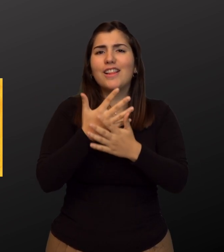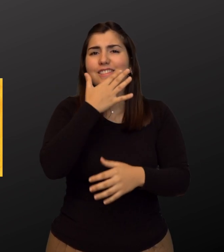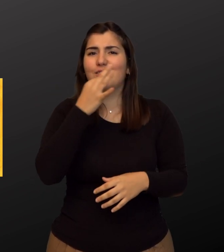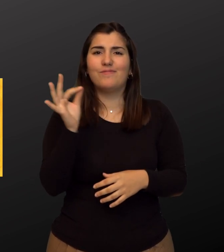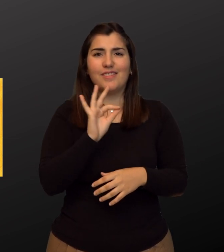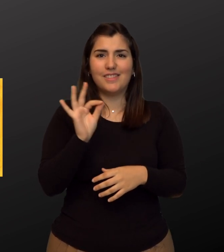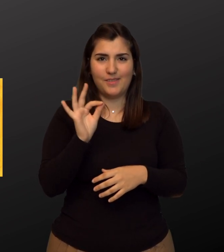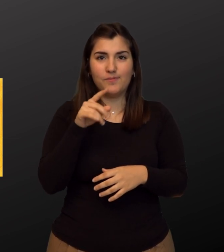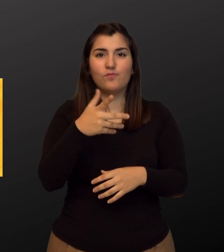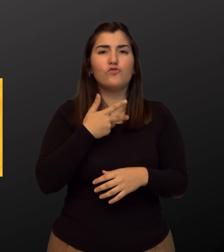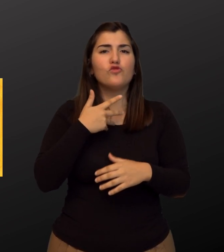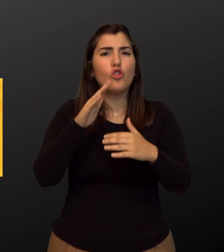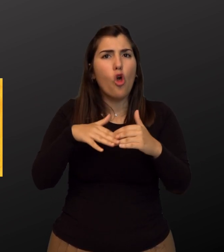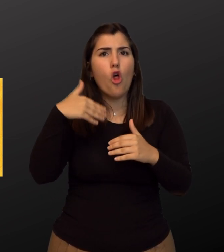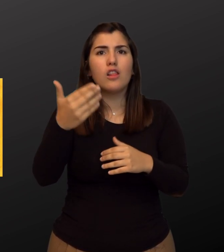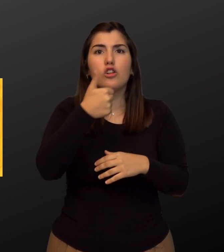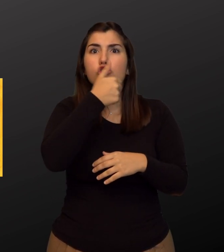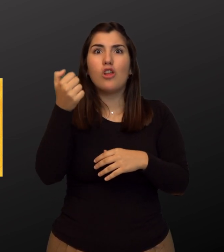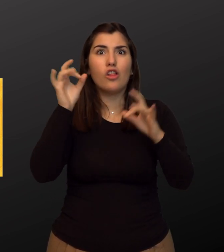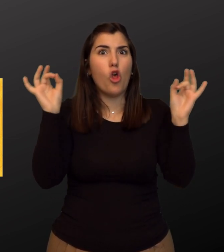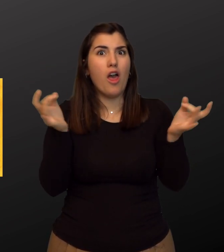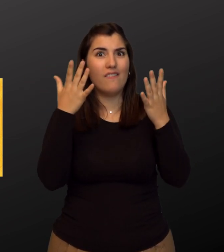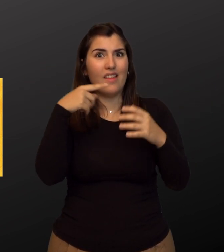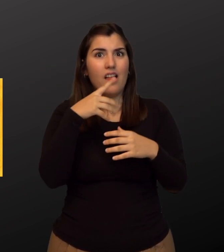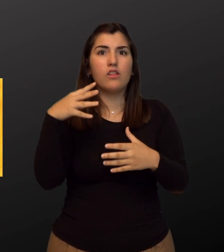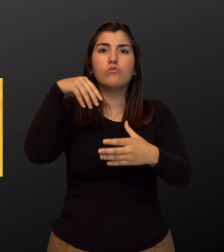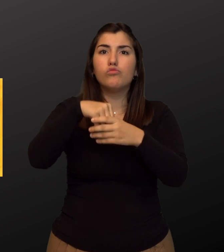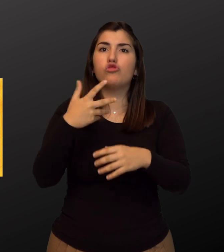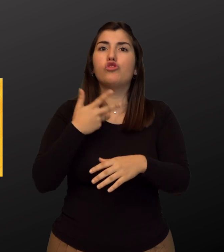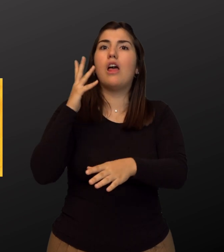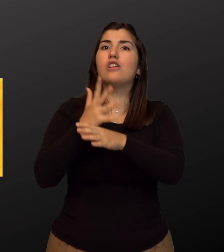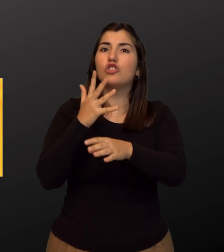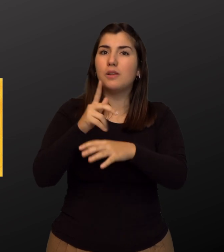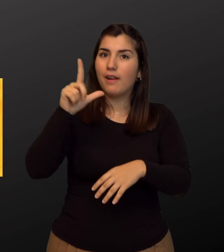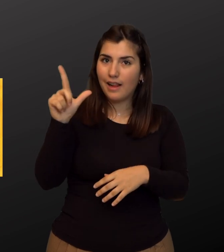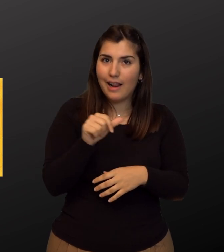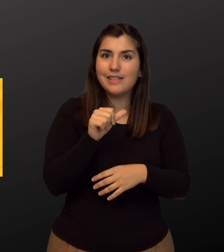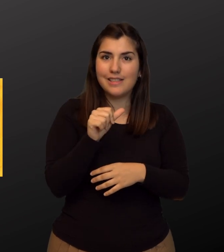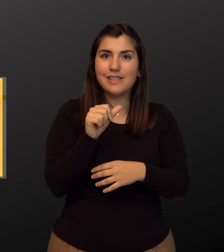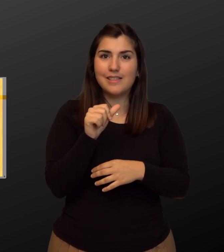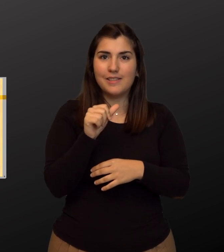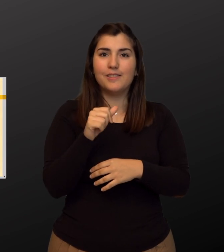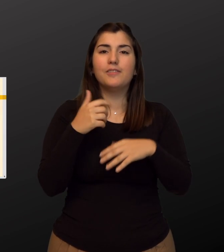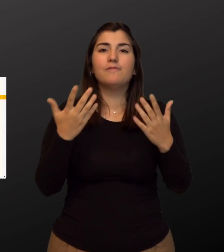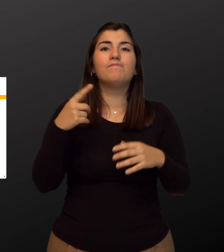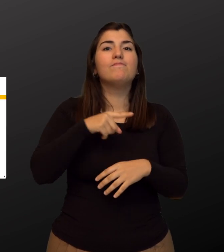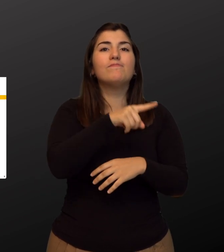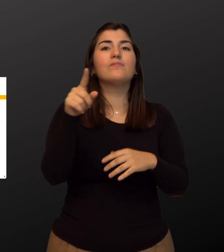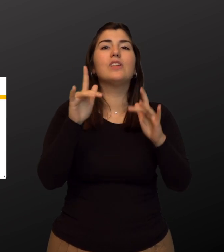bellissima notizia ci sono oltre 100 eventi tradotti con accessibilità Lis sul sito